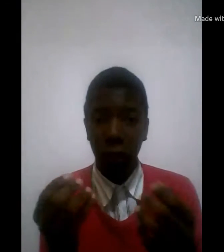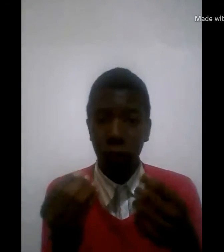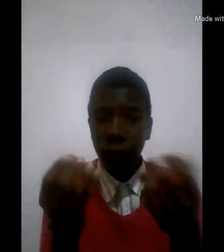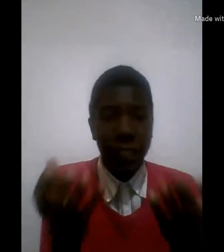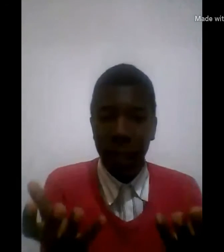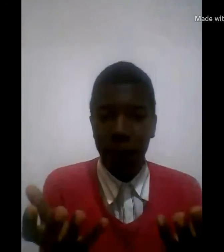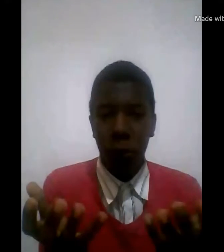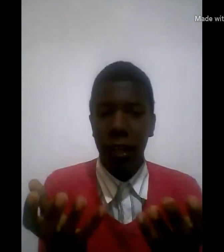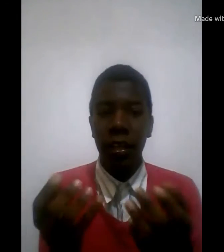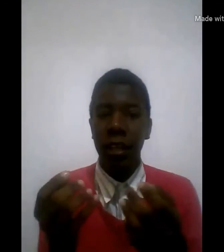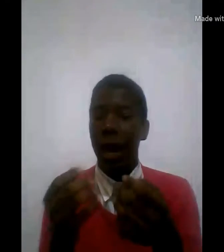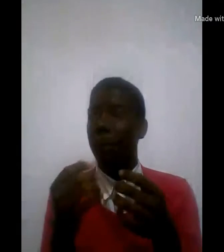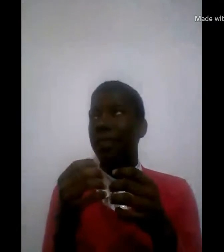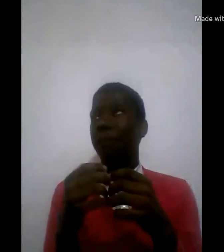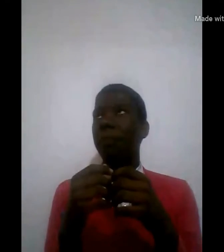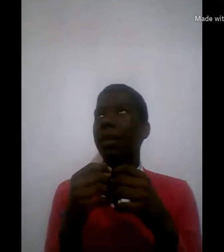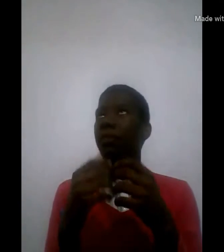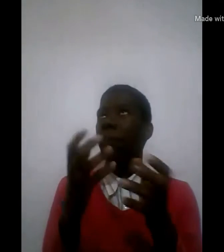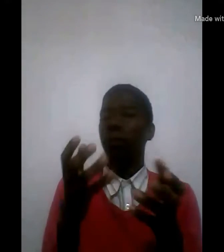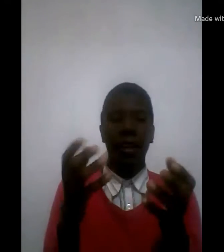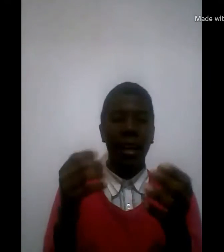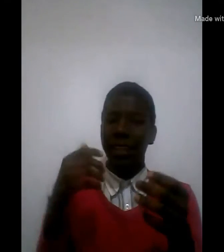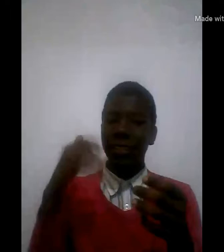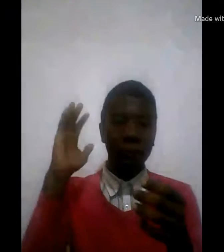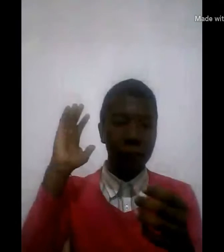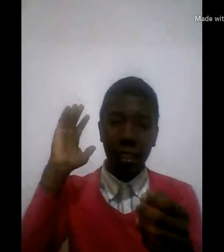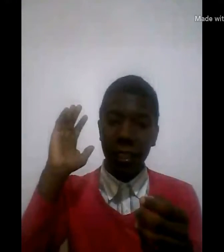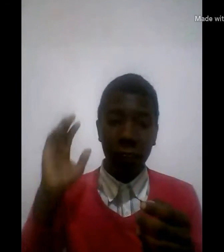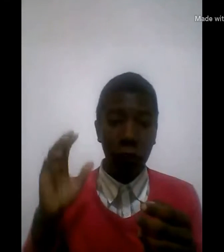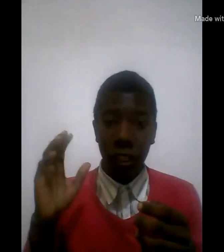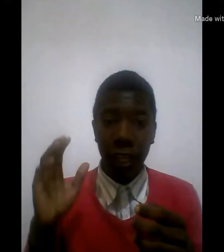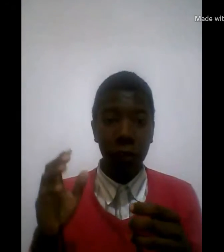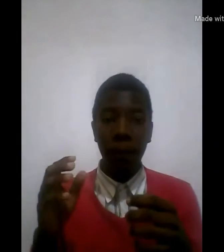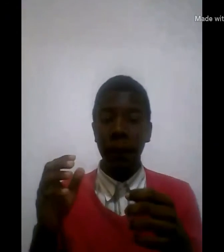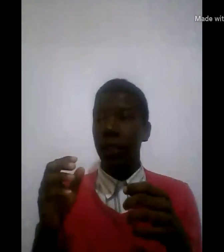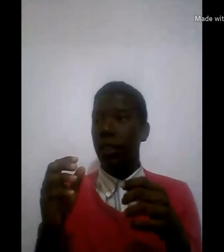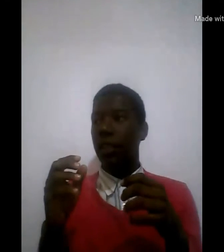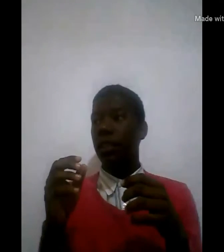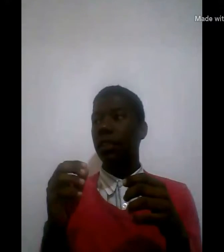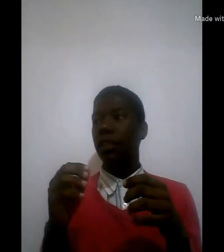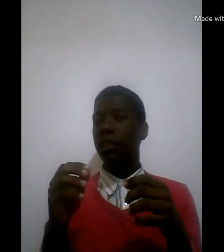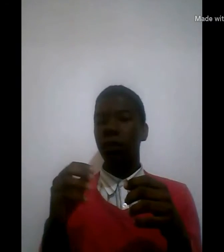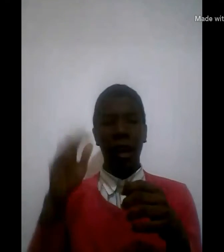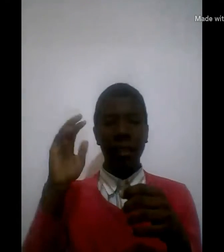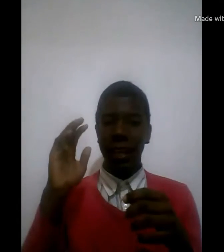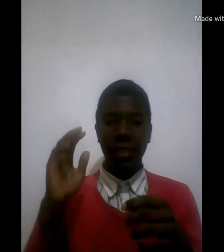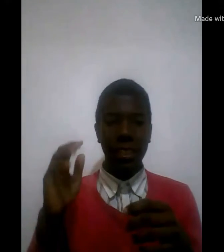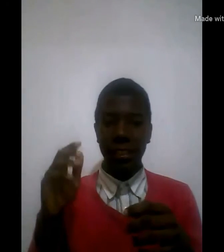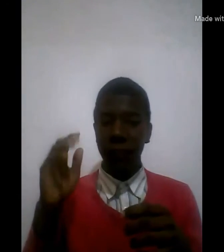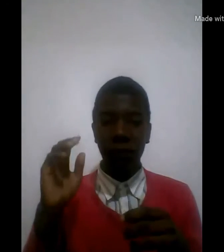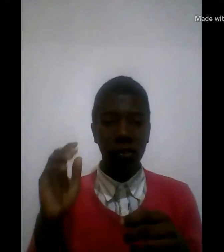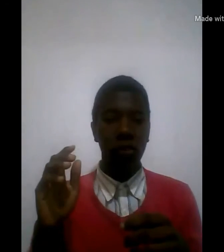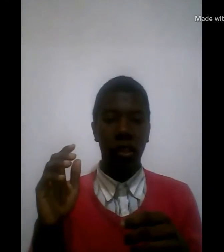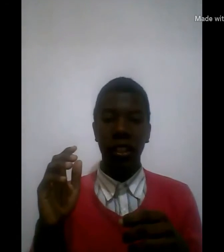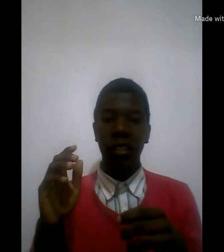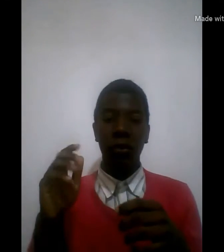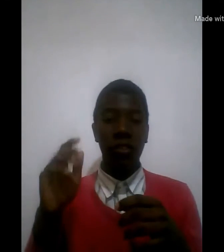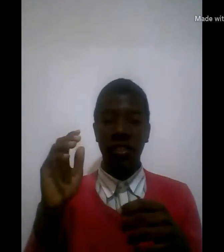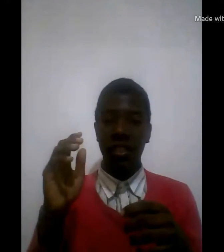sua aluno não quer, porra. Ah, mas a família não apoia. Cara, se vira, dá seu jeito e corra atrás. É assim que funciona hoje em